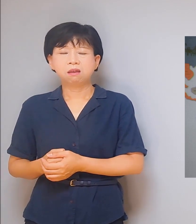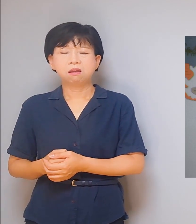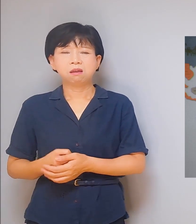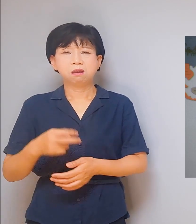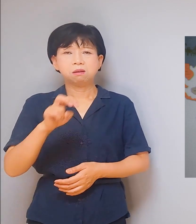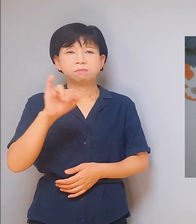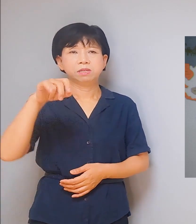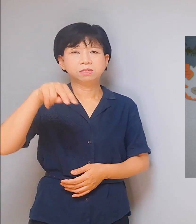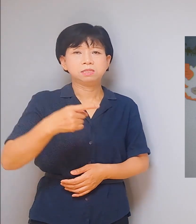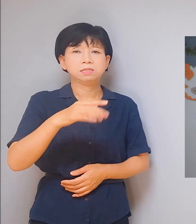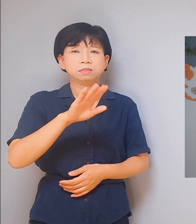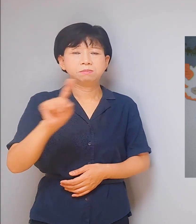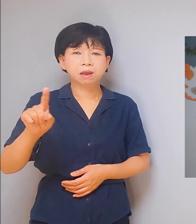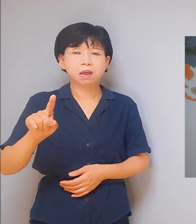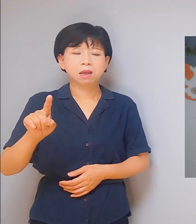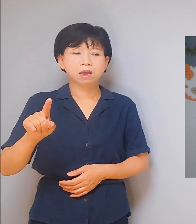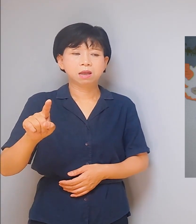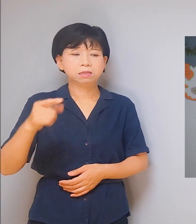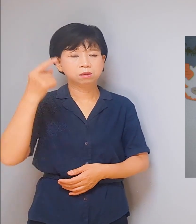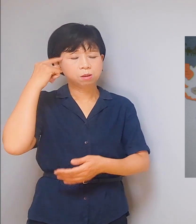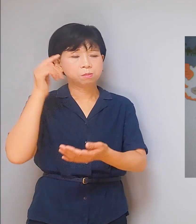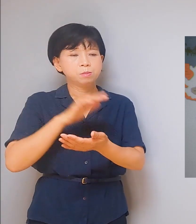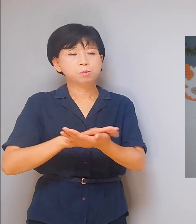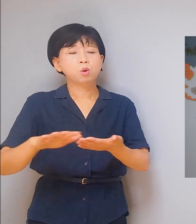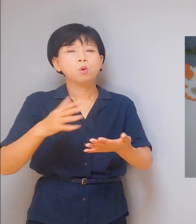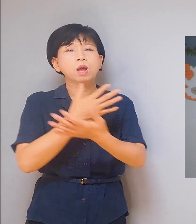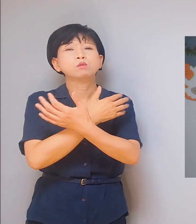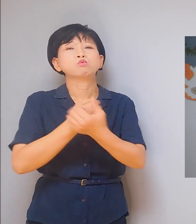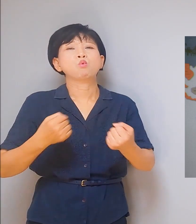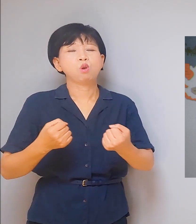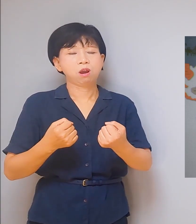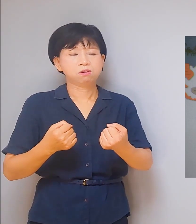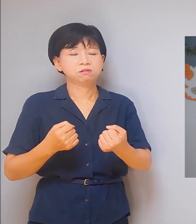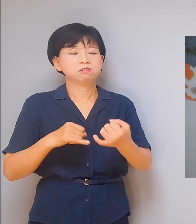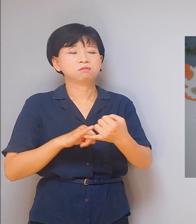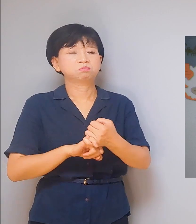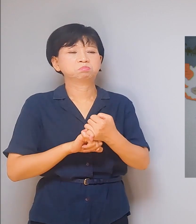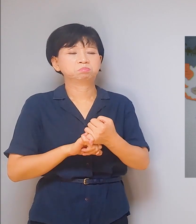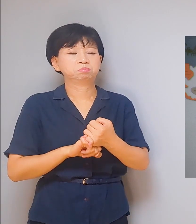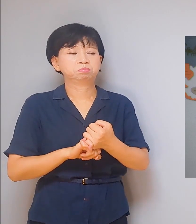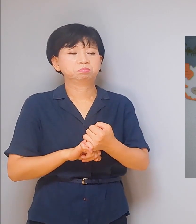미스바에서 평화 조약을 맺습니다. 우리 서로